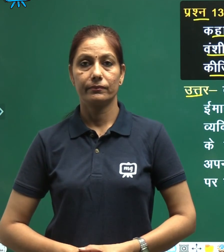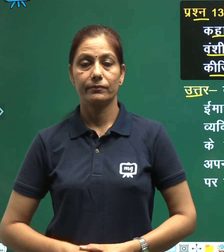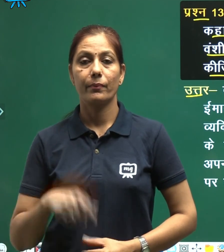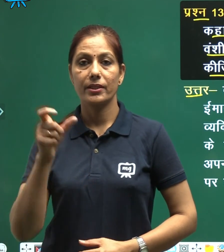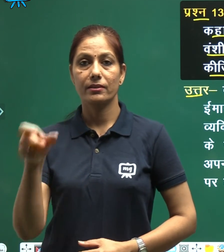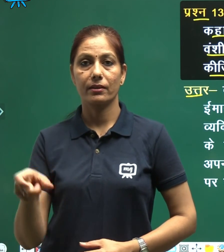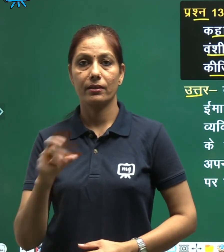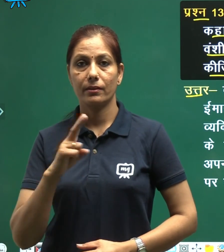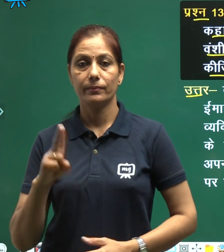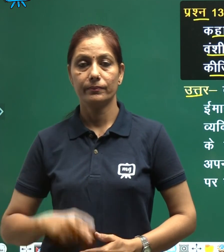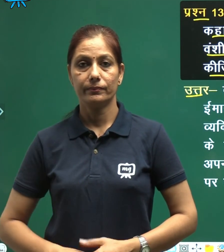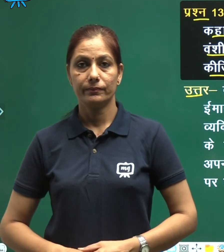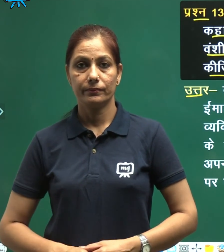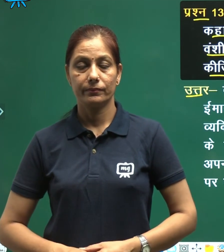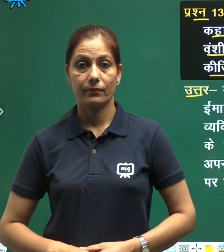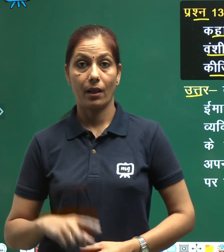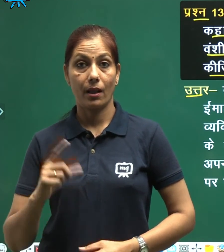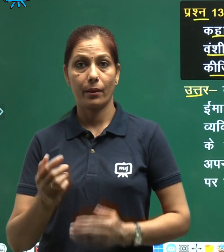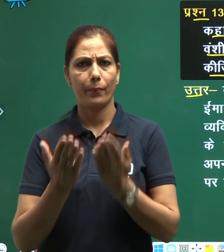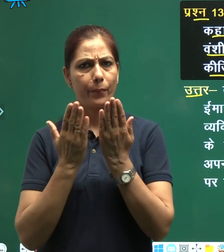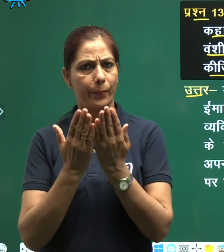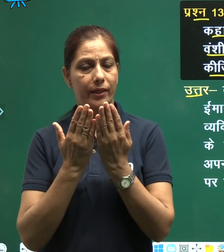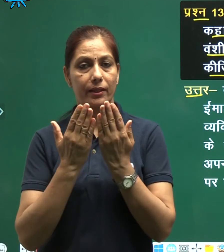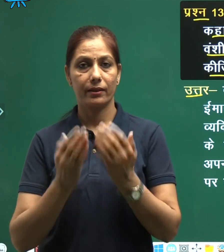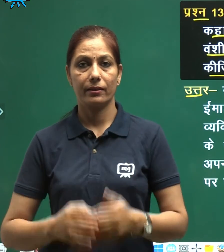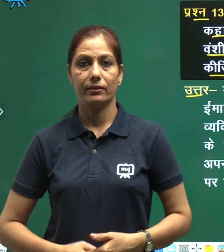वंशीधर एक पढ़े लिखे,